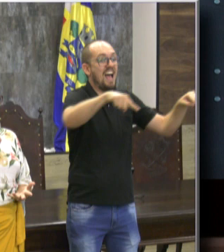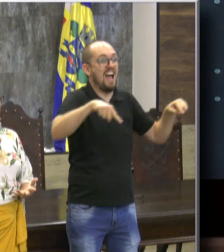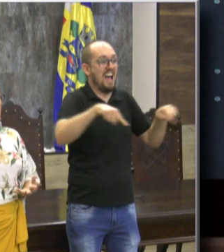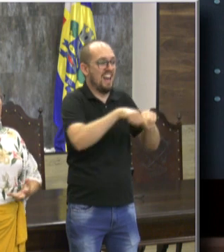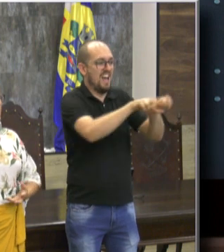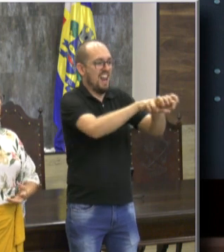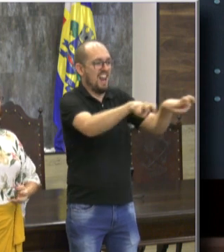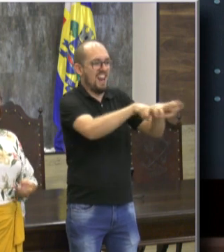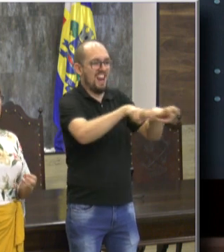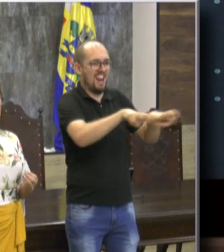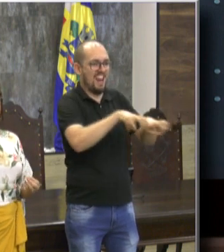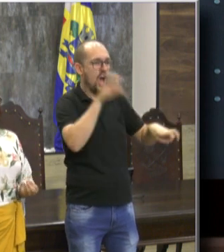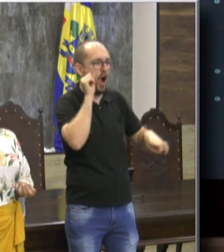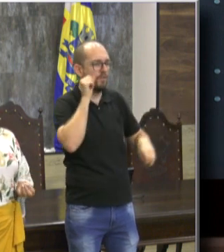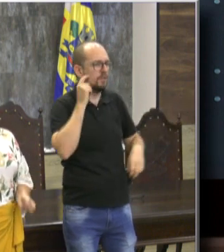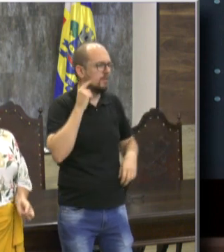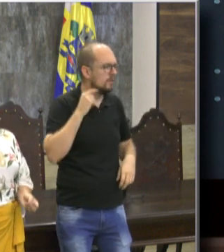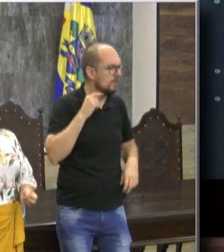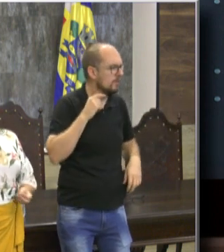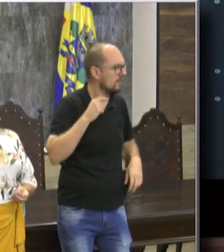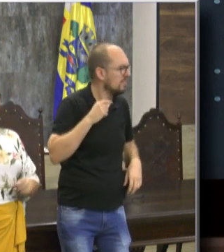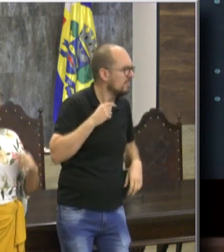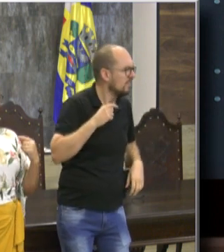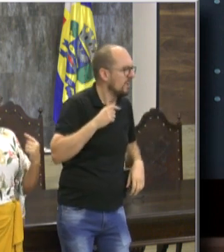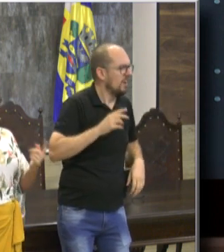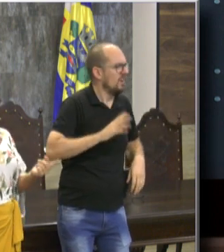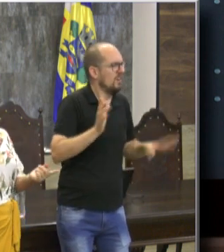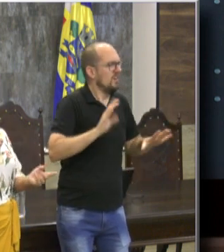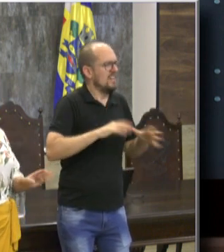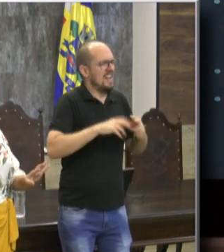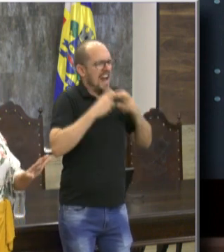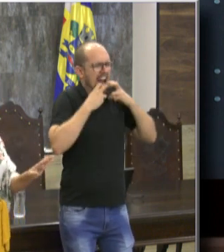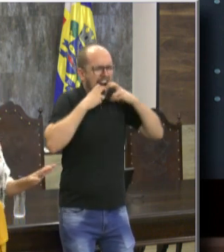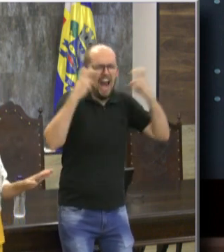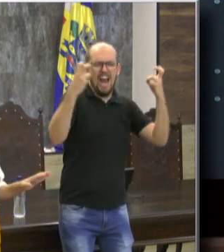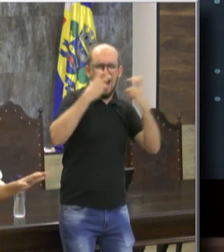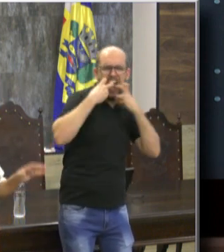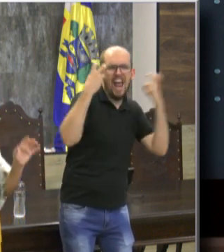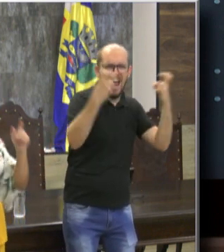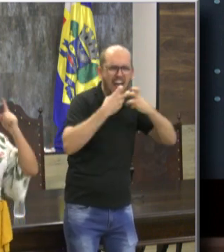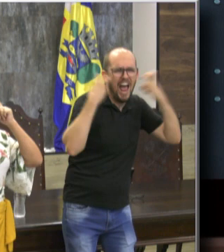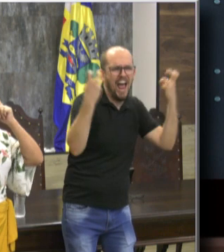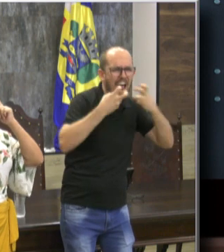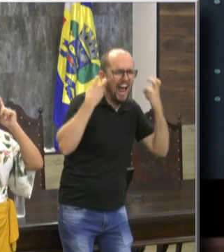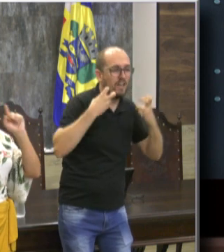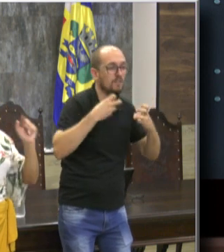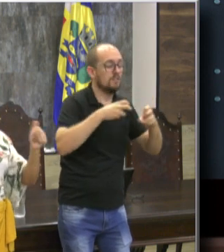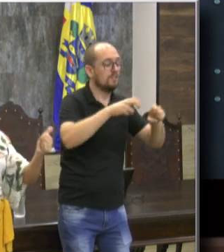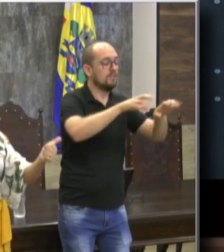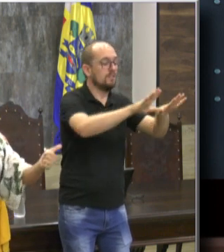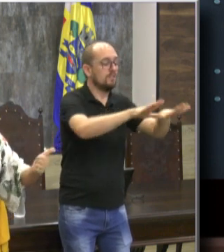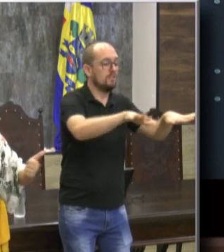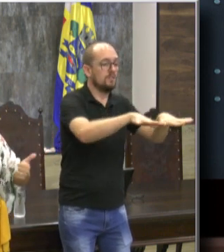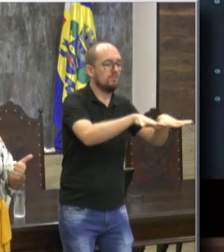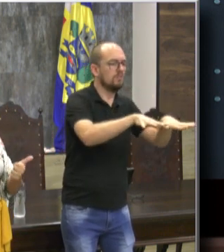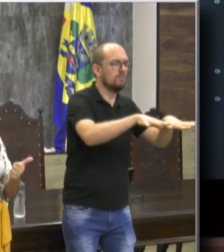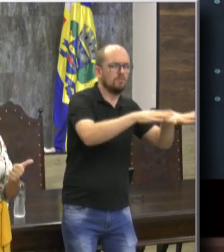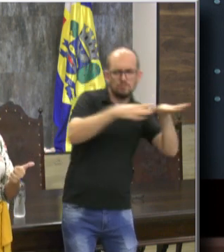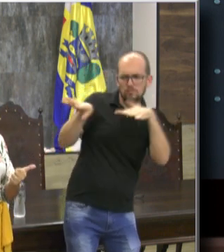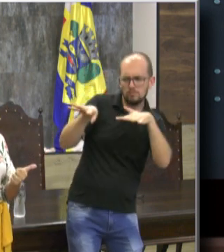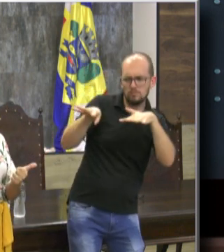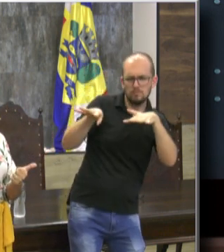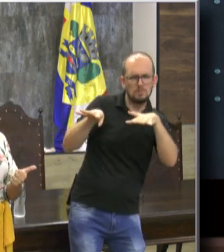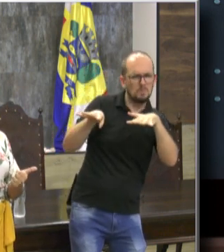gritava, ele batia a cabeça na parede, e as crianças tinham medo, muito medo. Por quê, gente? A sala de aula tem cheiros,